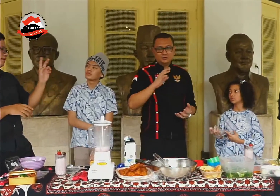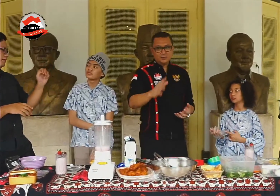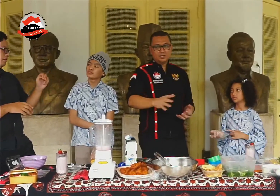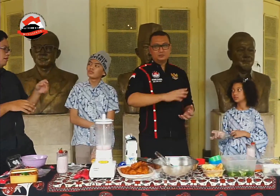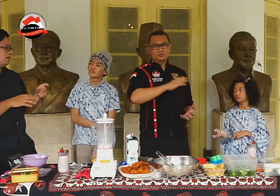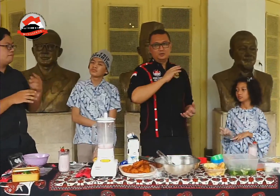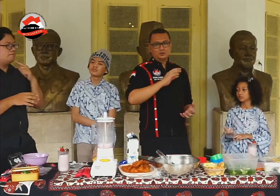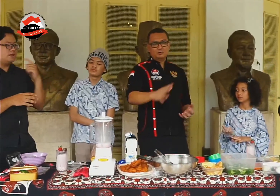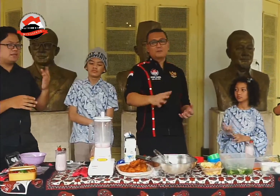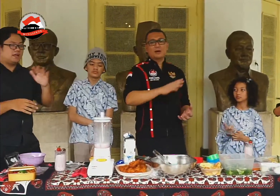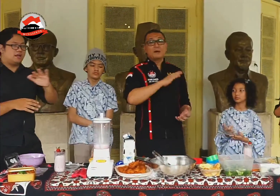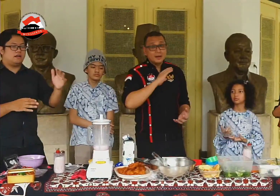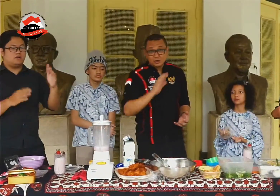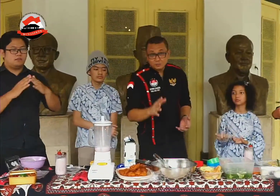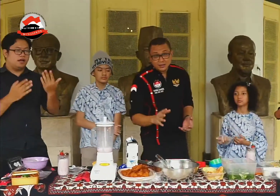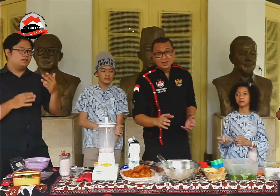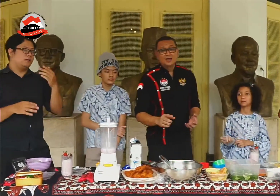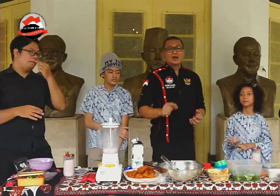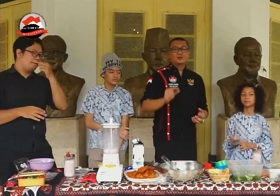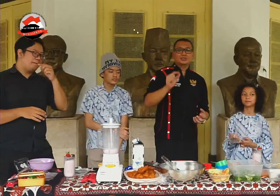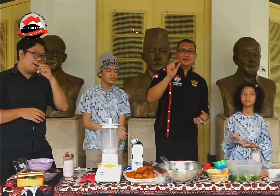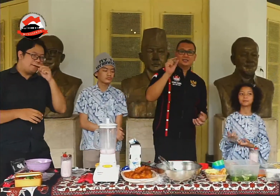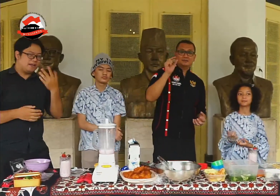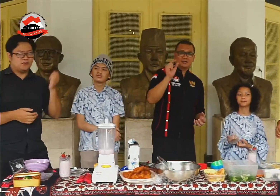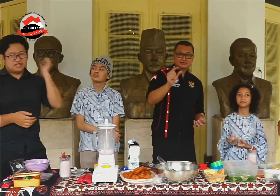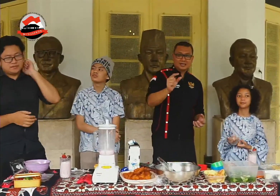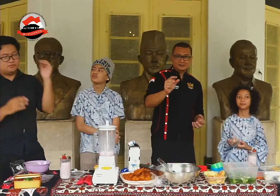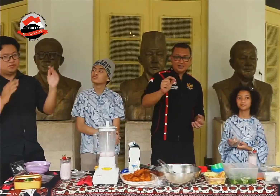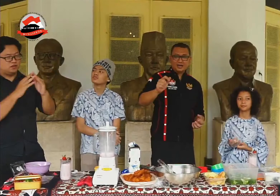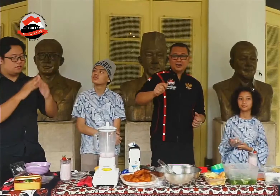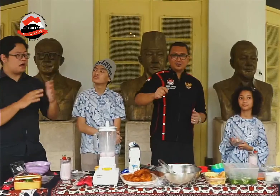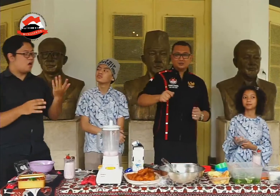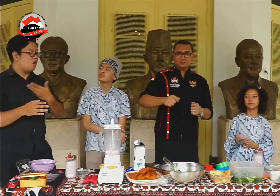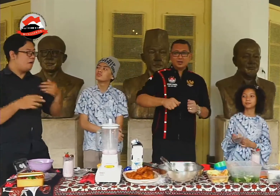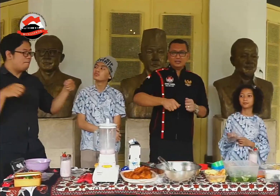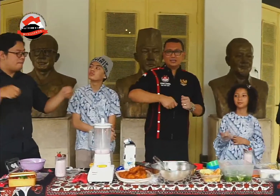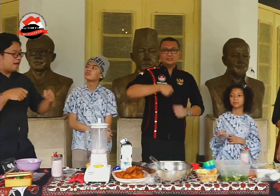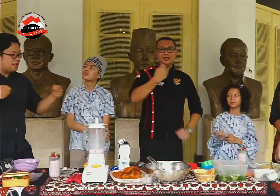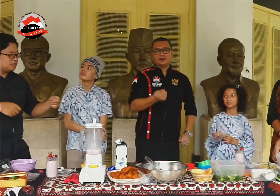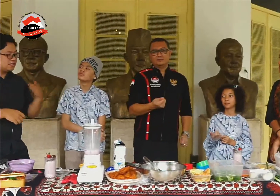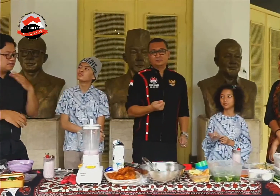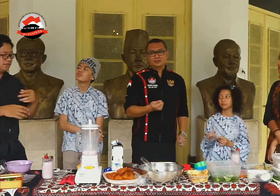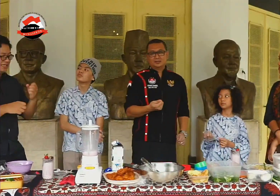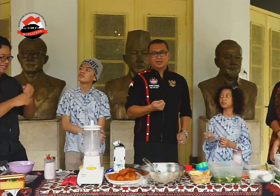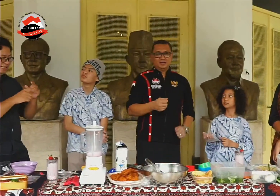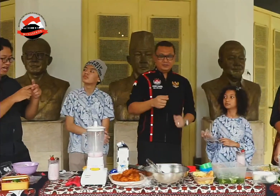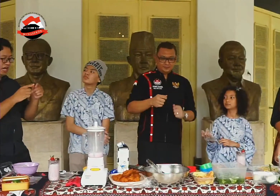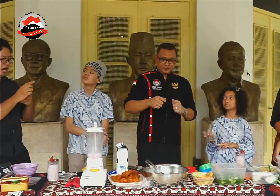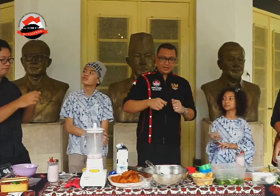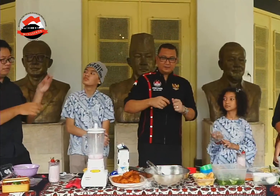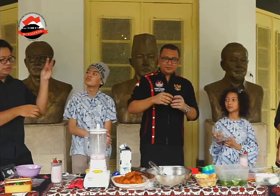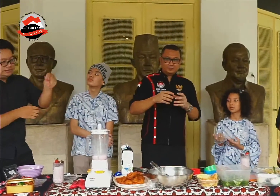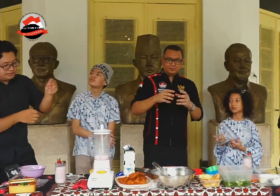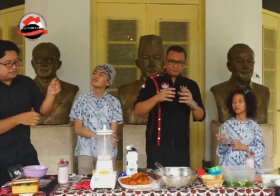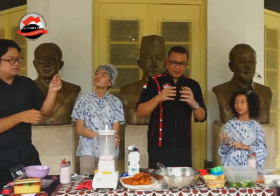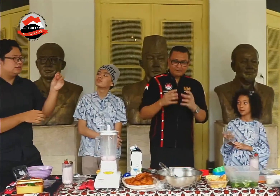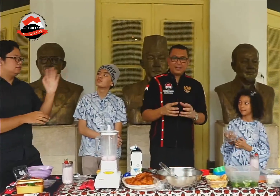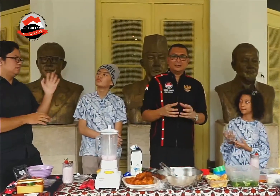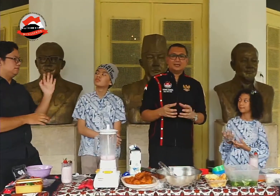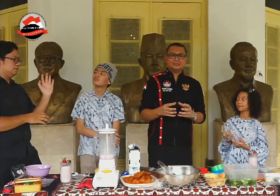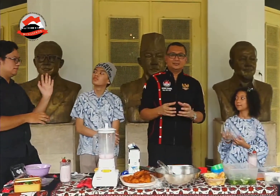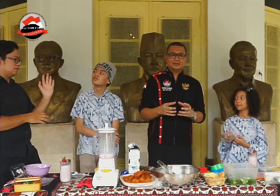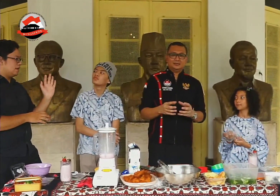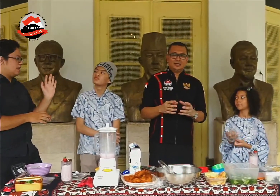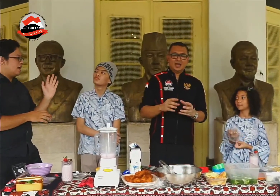anak-anak di rumah, ibu-ibu di rumah, bapak-bapak di rumah, kalau seandainya masak, jangan langsung berani ngasih garam. Karena garamnya itu